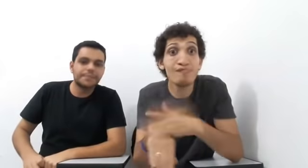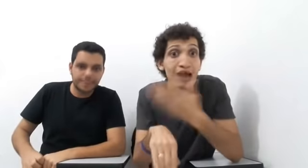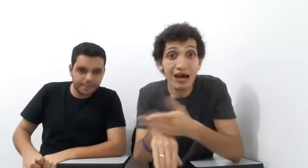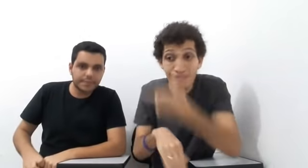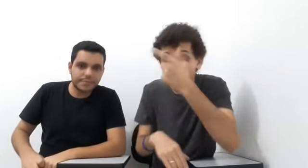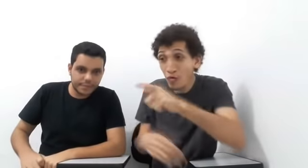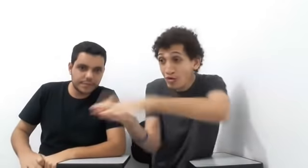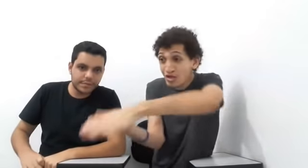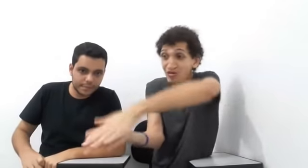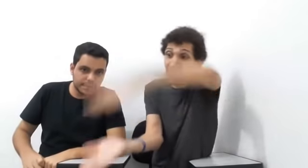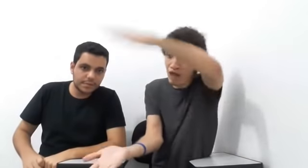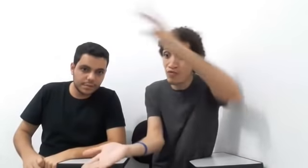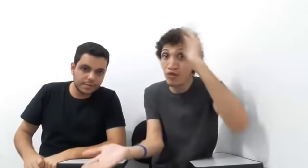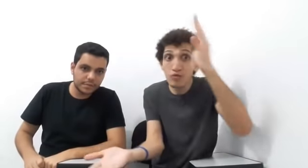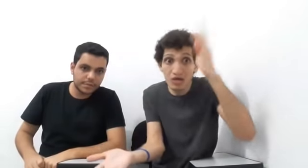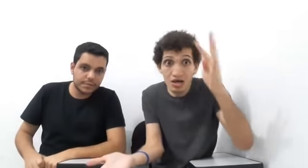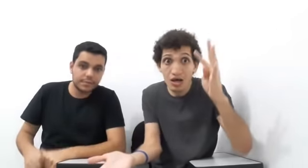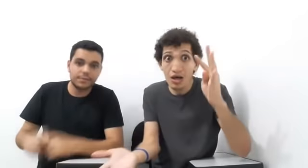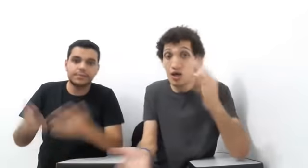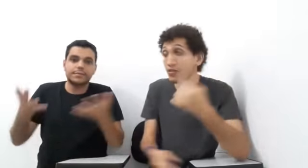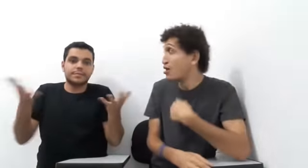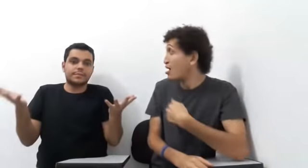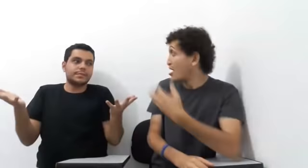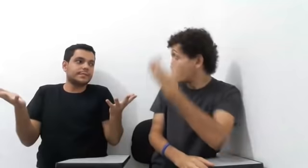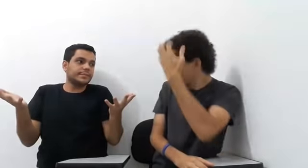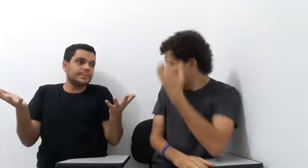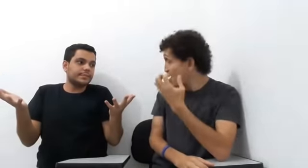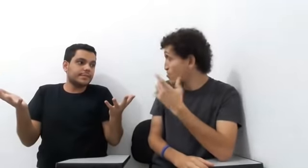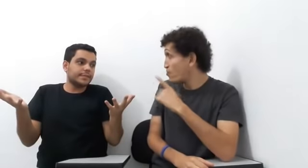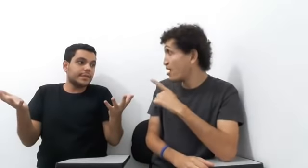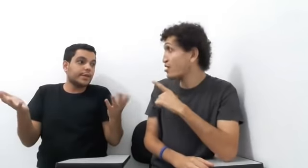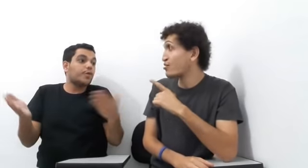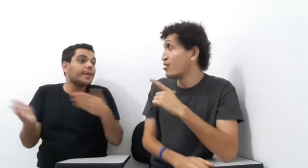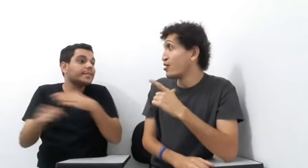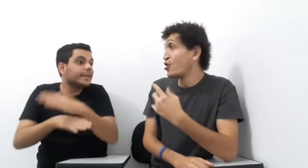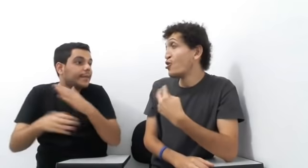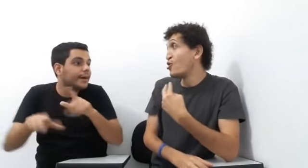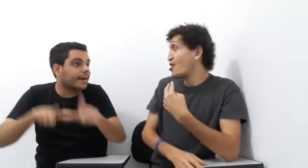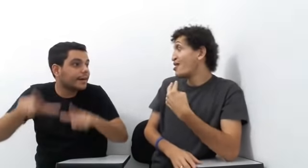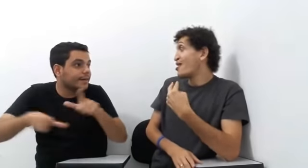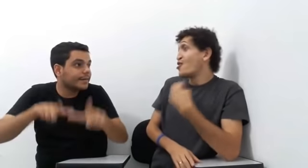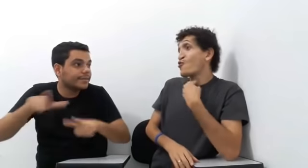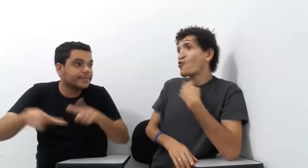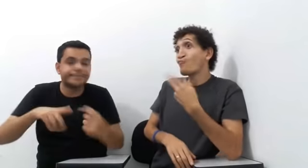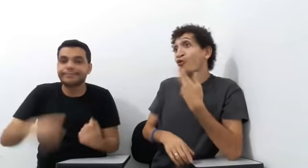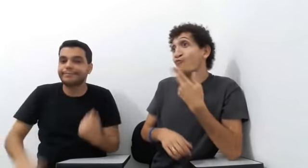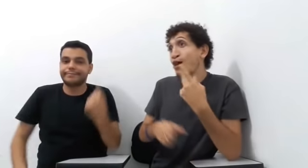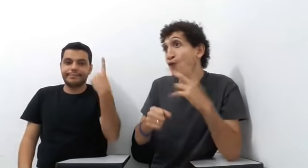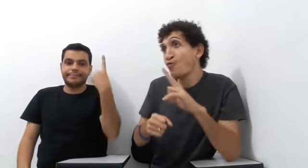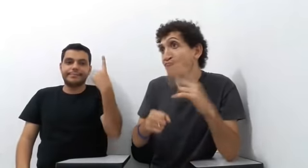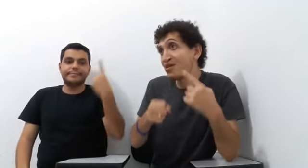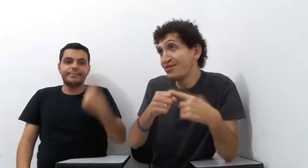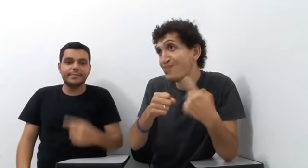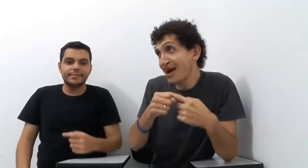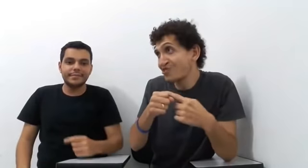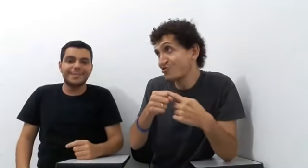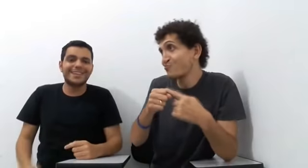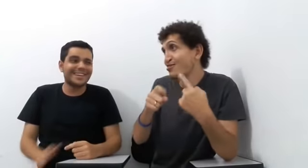trata, tanto que aula de teoria, tem. Começa a trabalhar. Eu não posso falar o nome da cidade. Eu